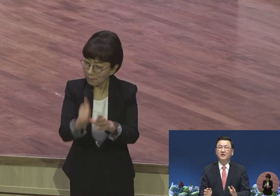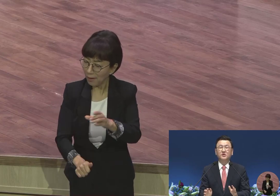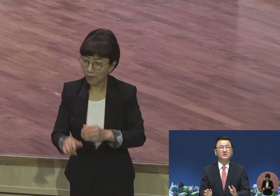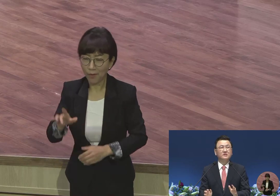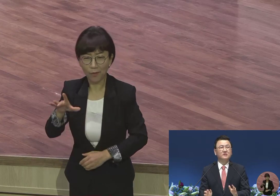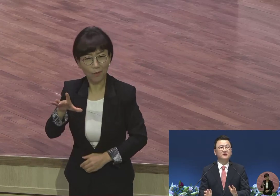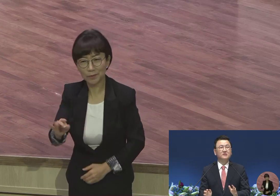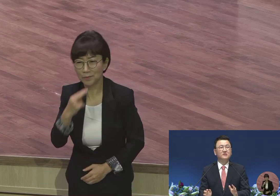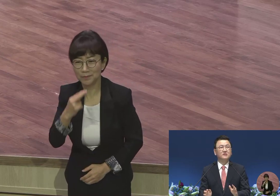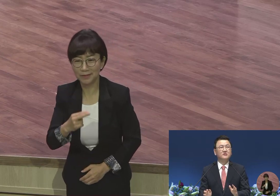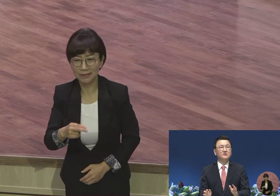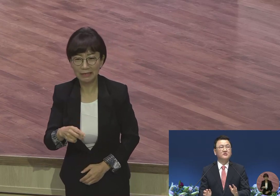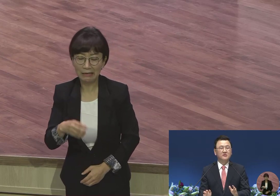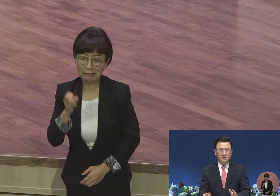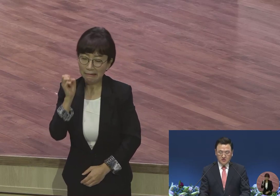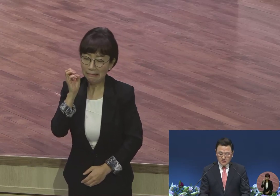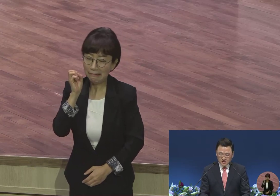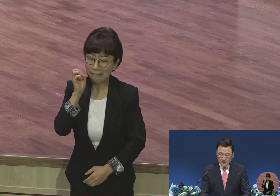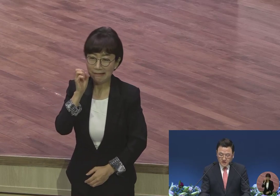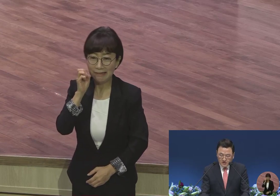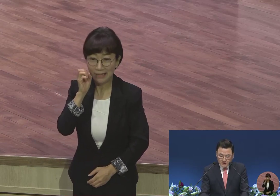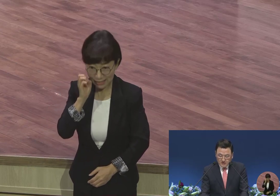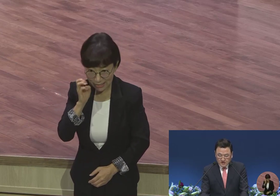간절한 사람은